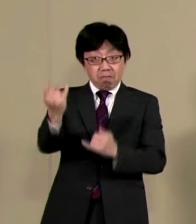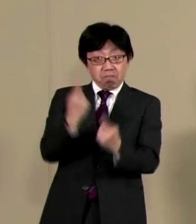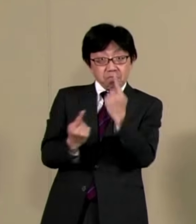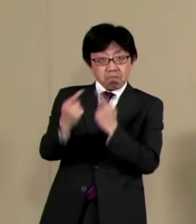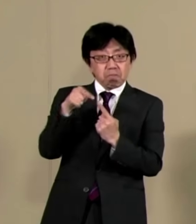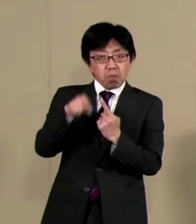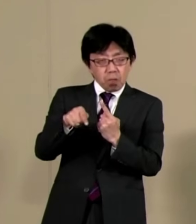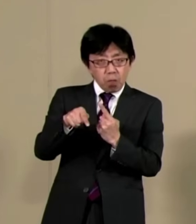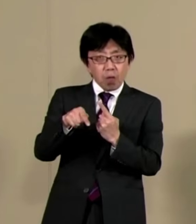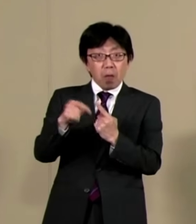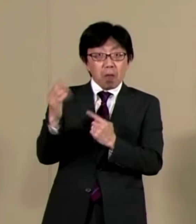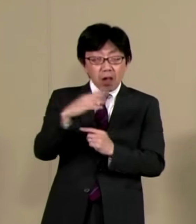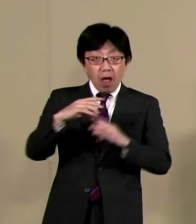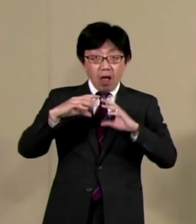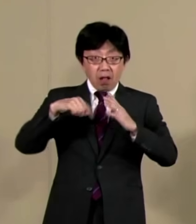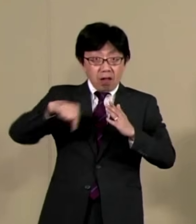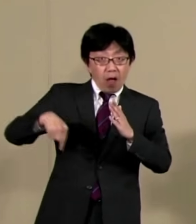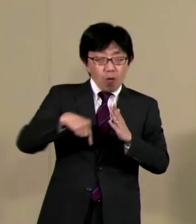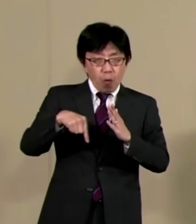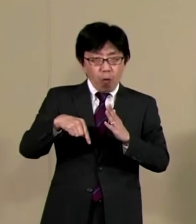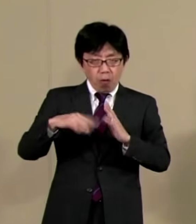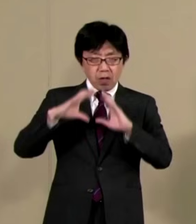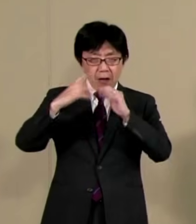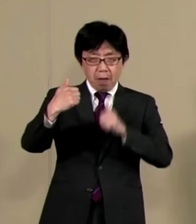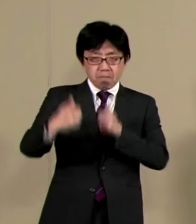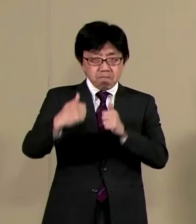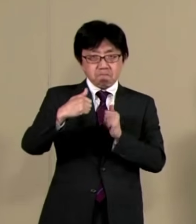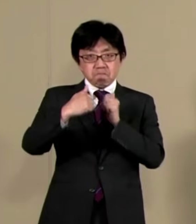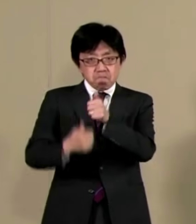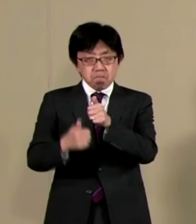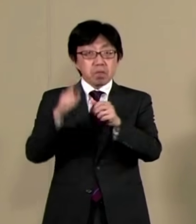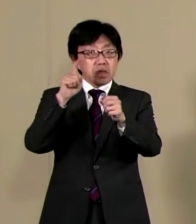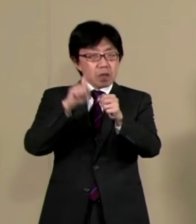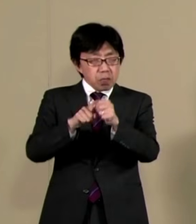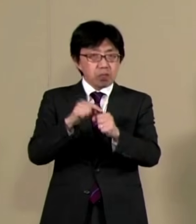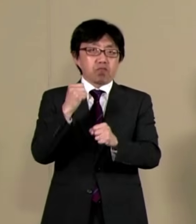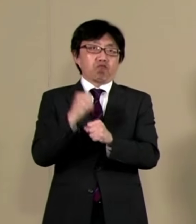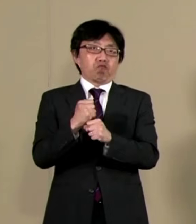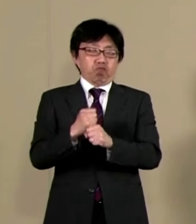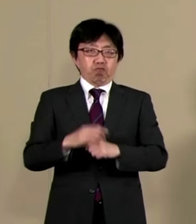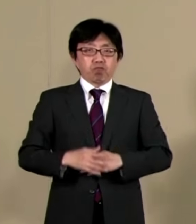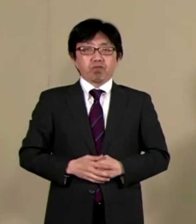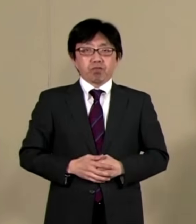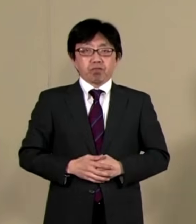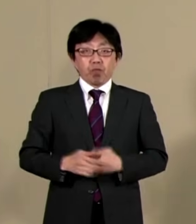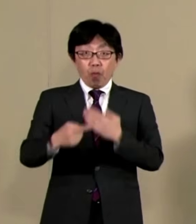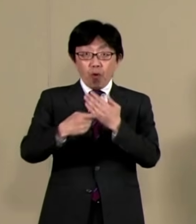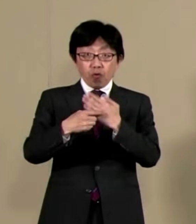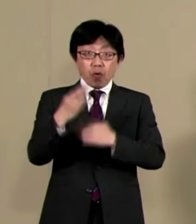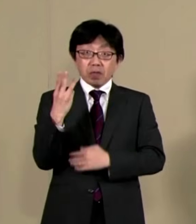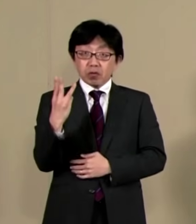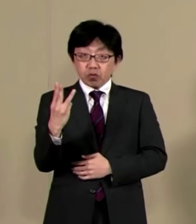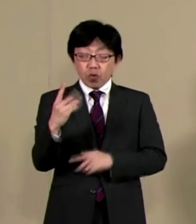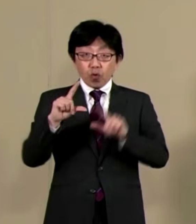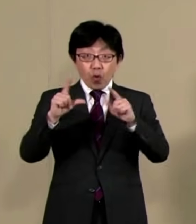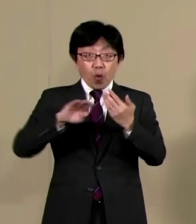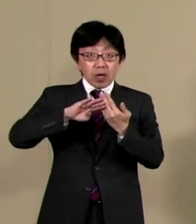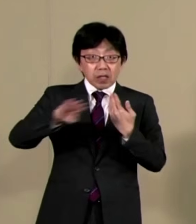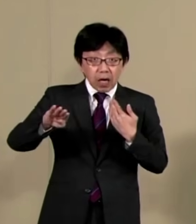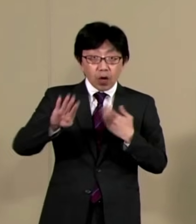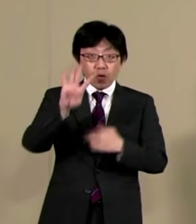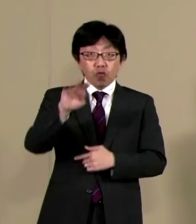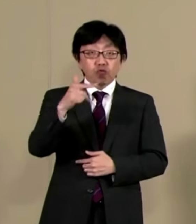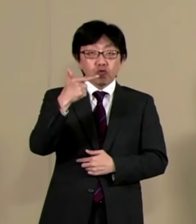で世界に通じるコンテンツ産業を育成しますポイントの3つ目は東京都以外